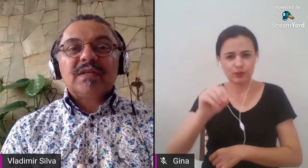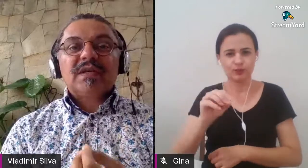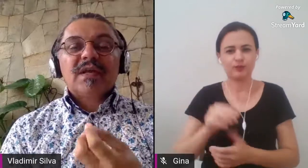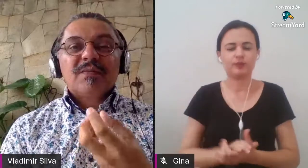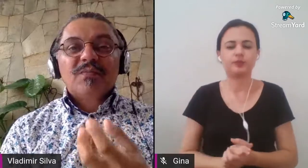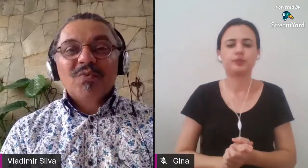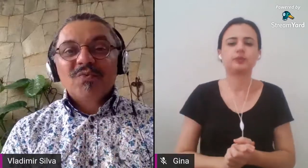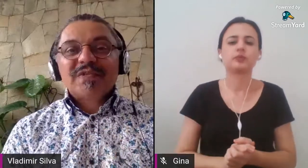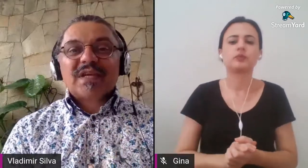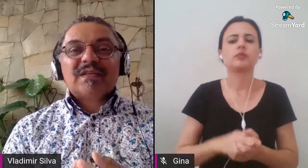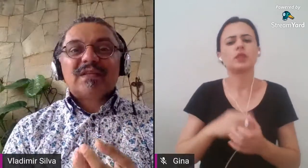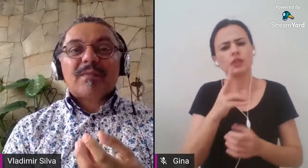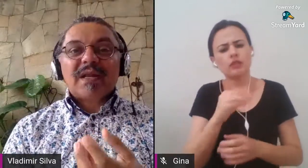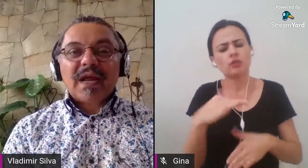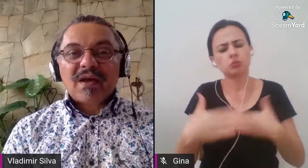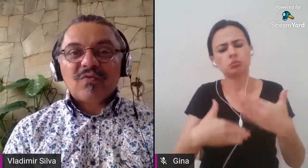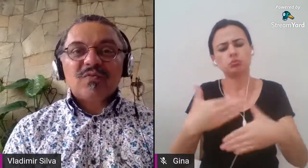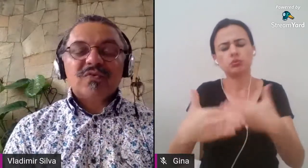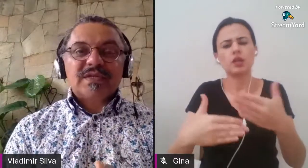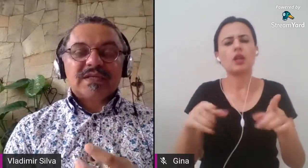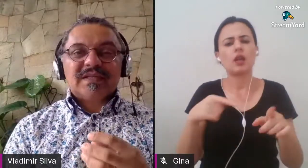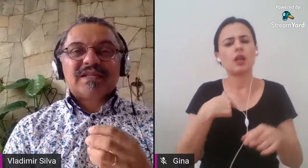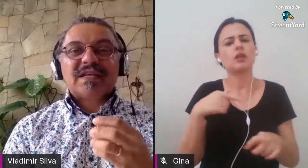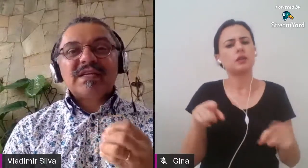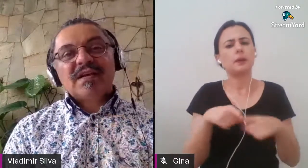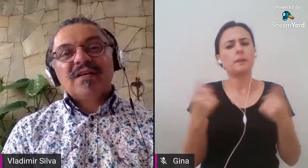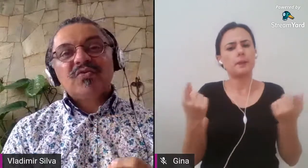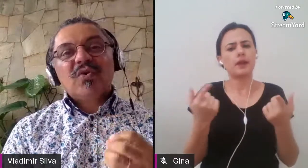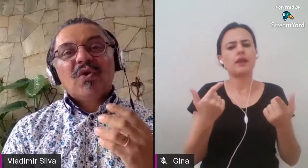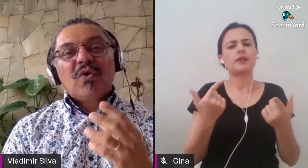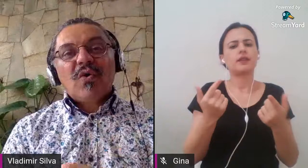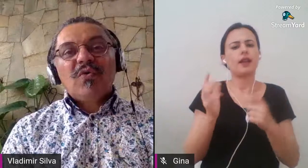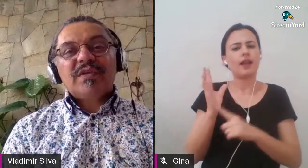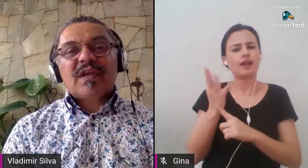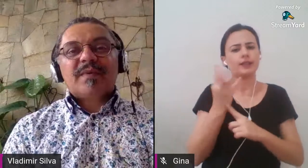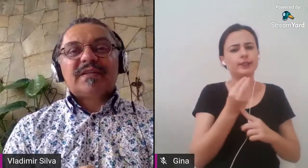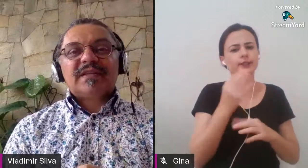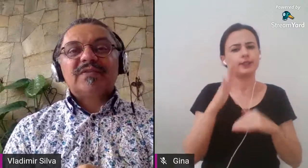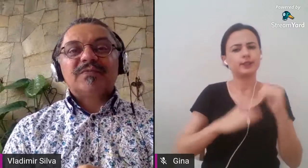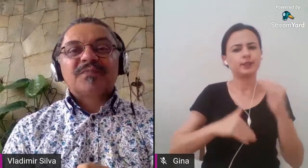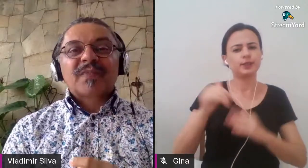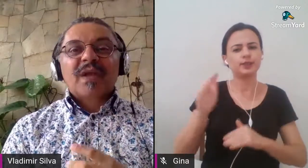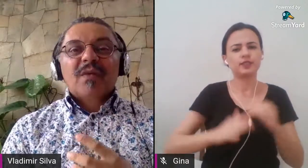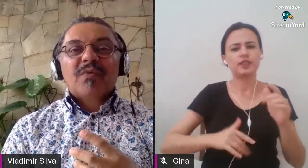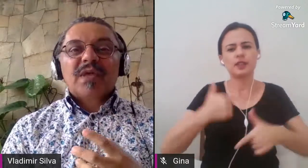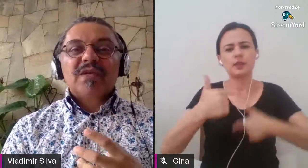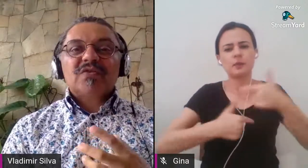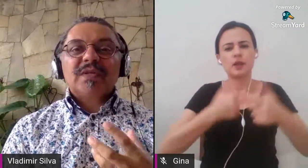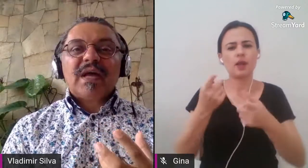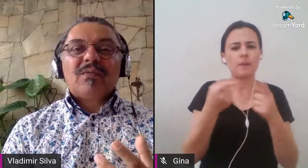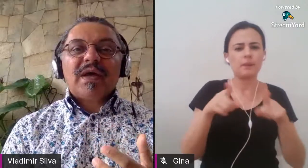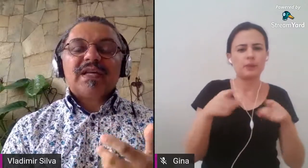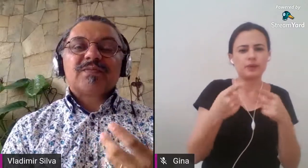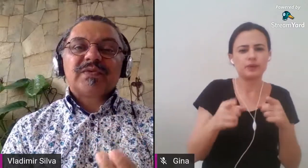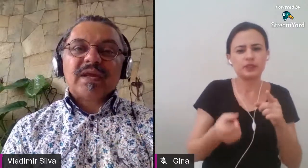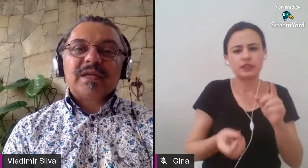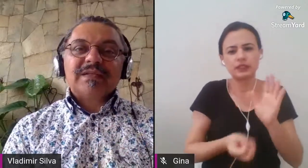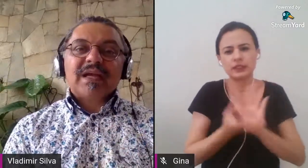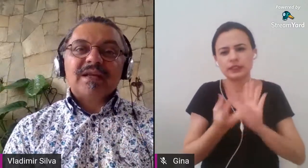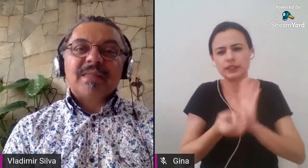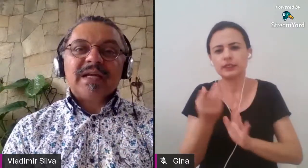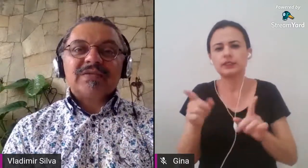de produzir música, de trabalhar com música, seja criando ou interpretando, porque isso me dá